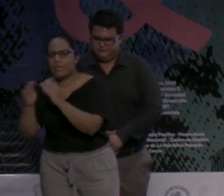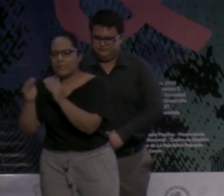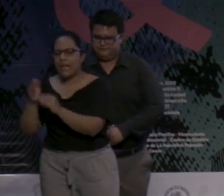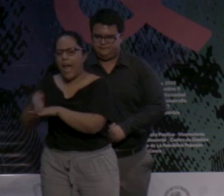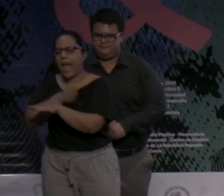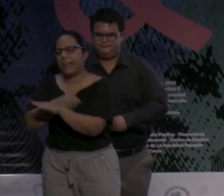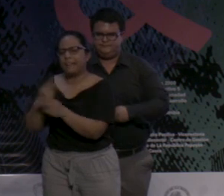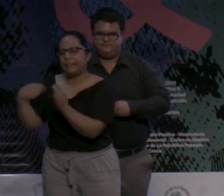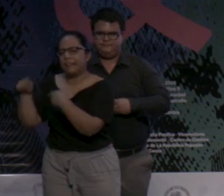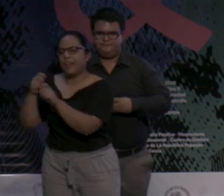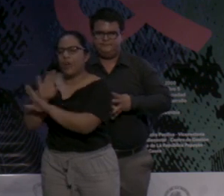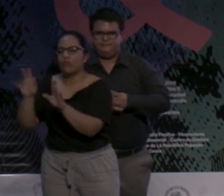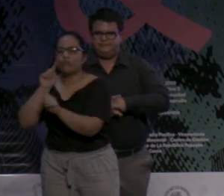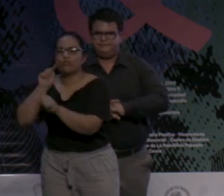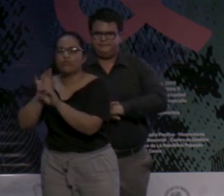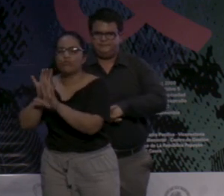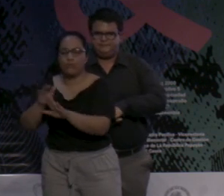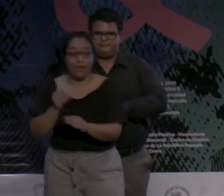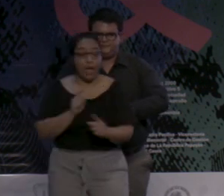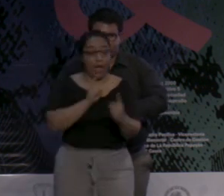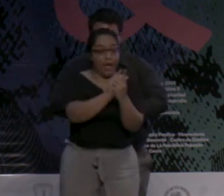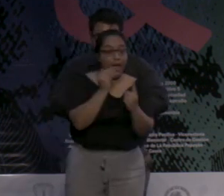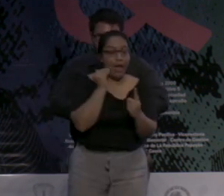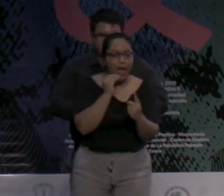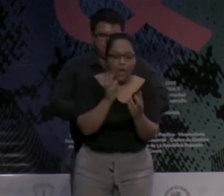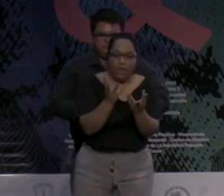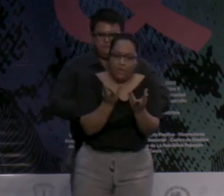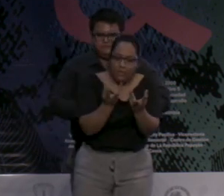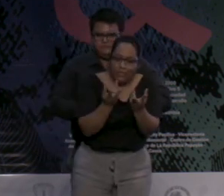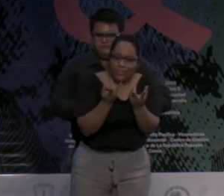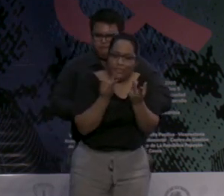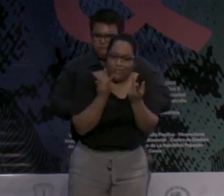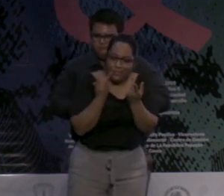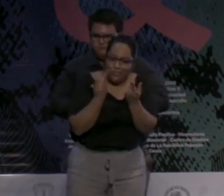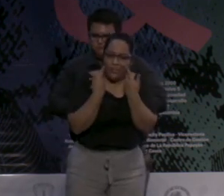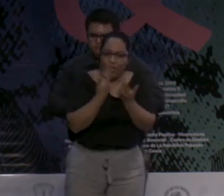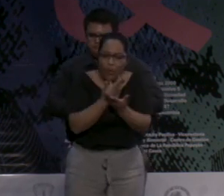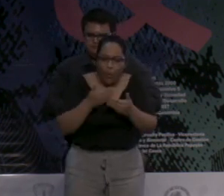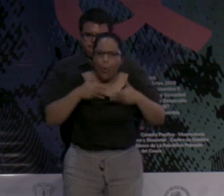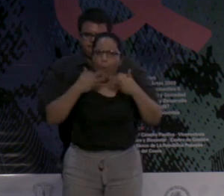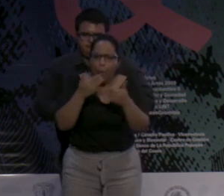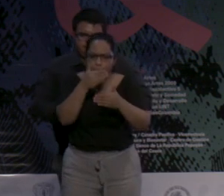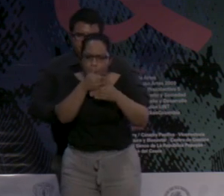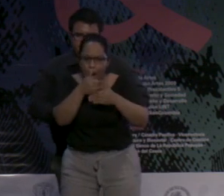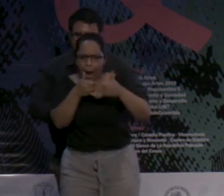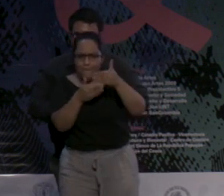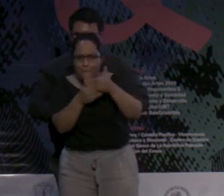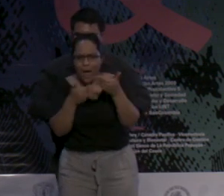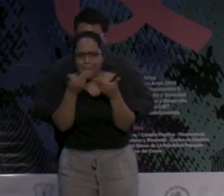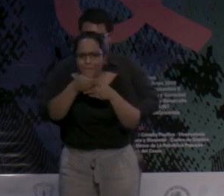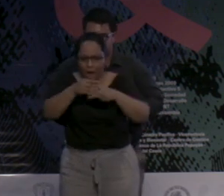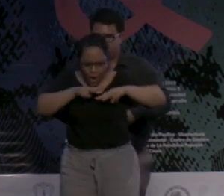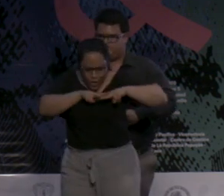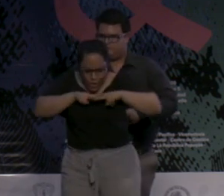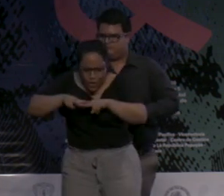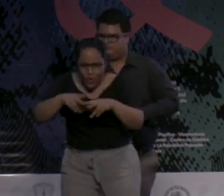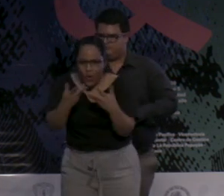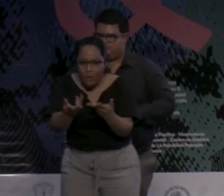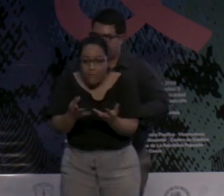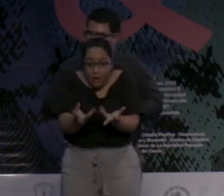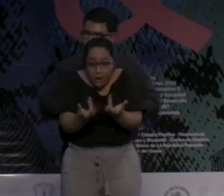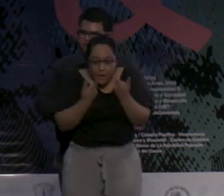fue imposible que los hombres me contaran las historias de cómo construyeron sus casas. Siempre que hablé con hombres, ellos me decían